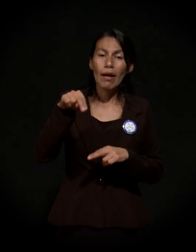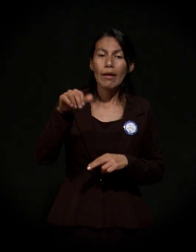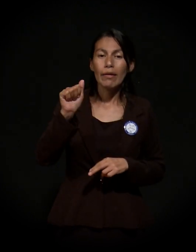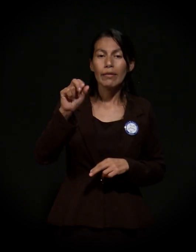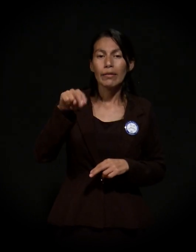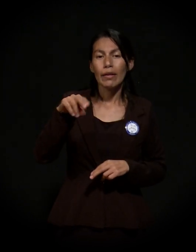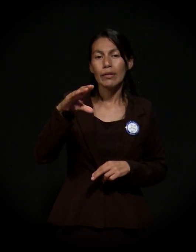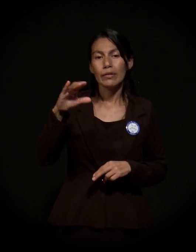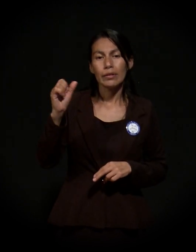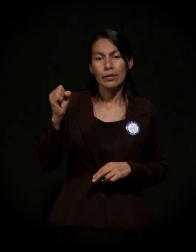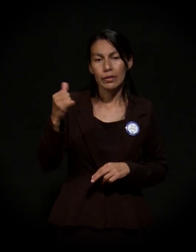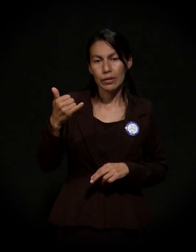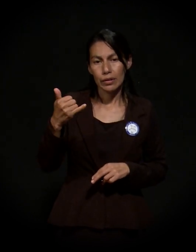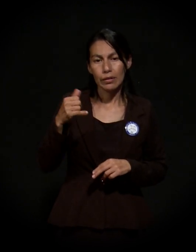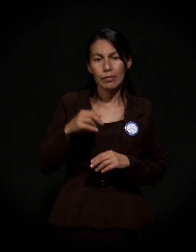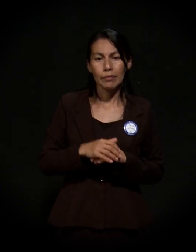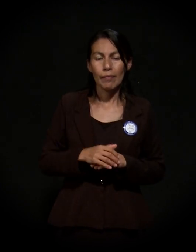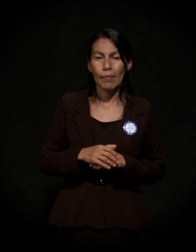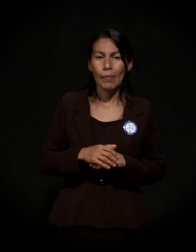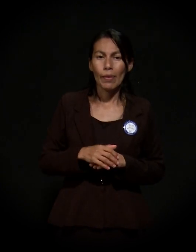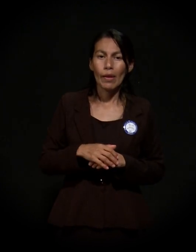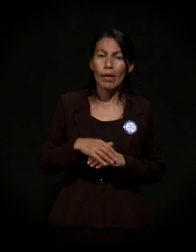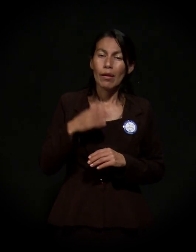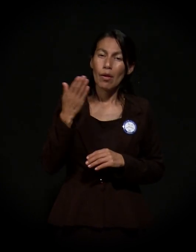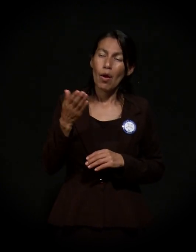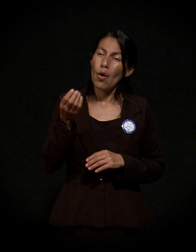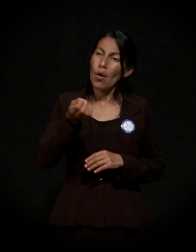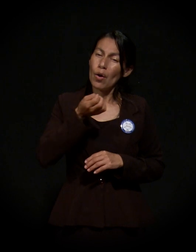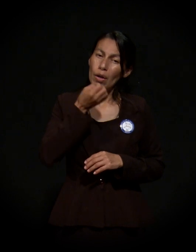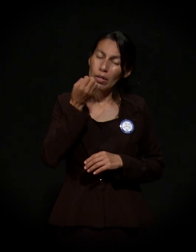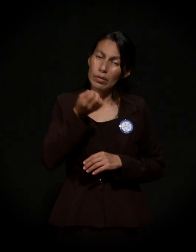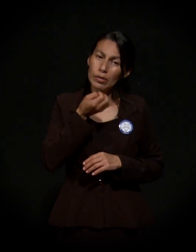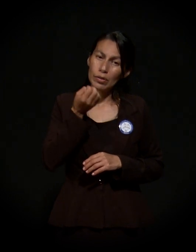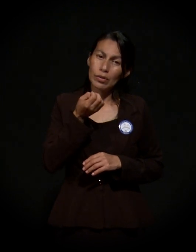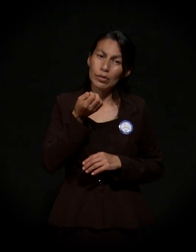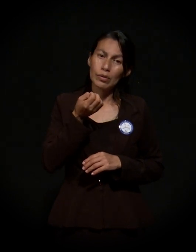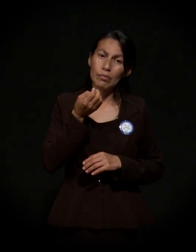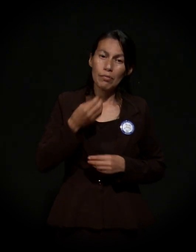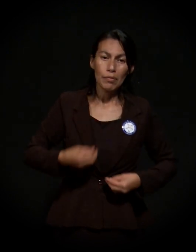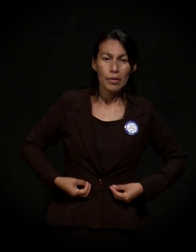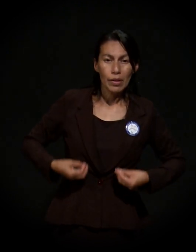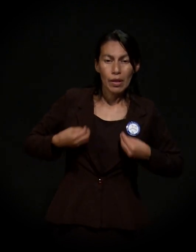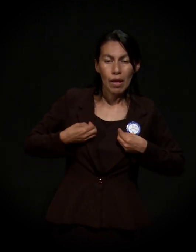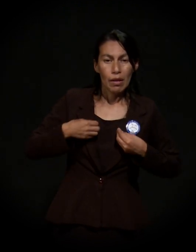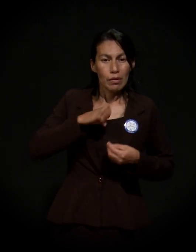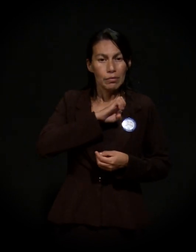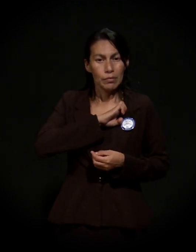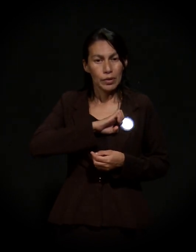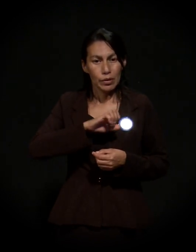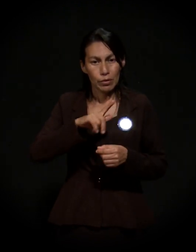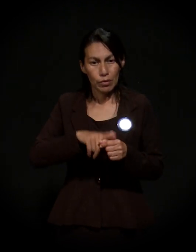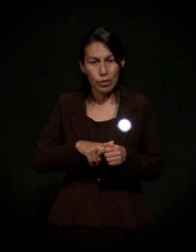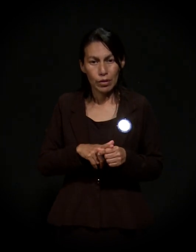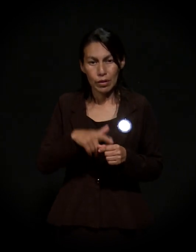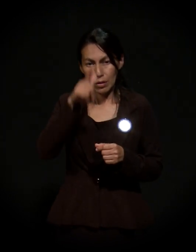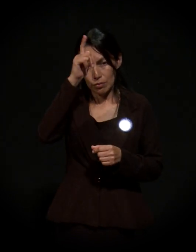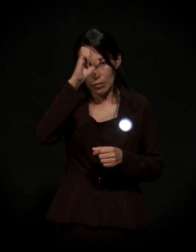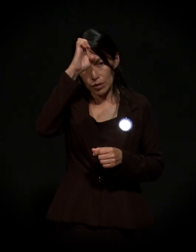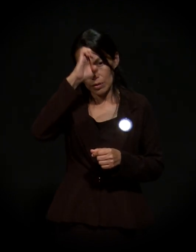Aguirre pide oración porque su voluntad sea darme salud física y